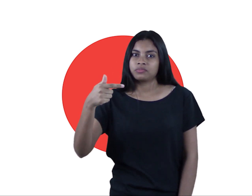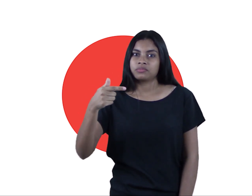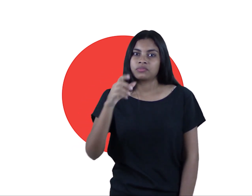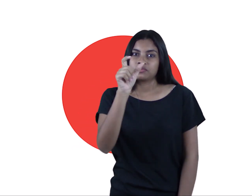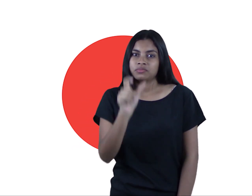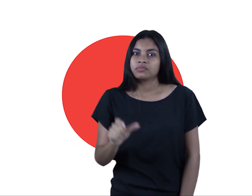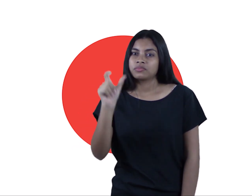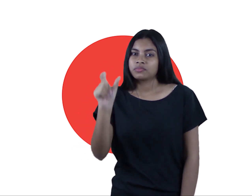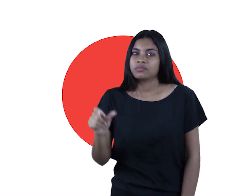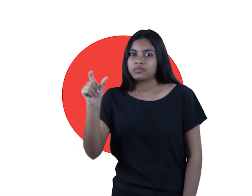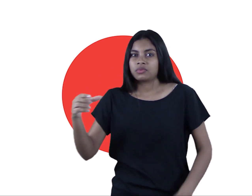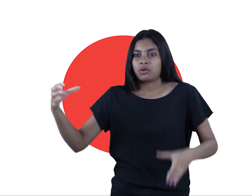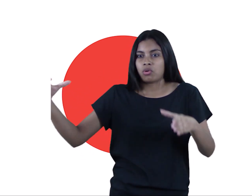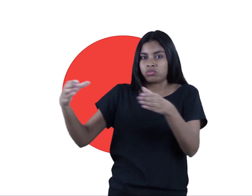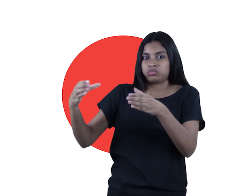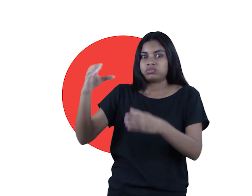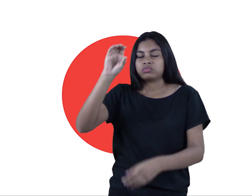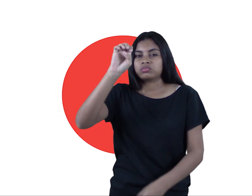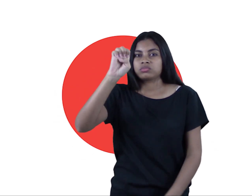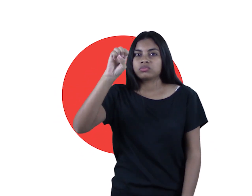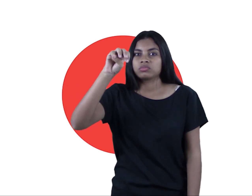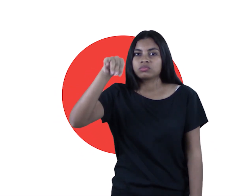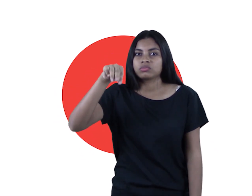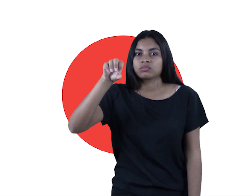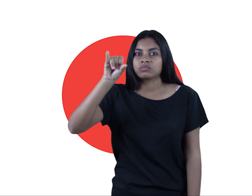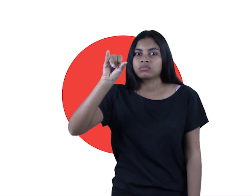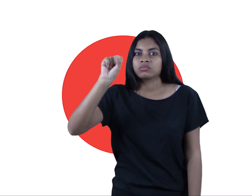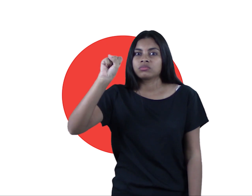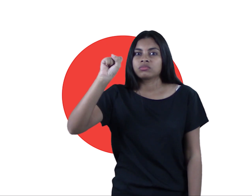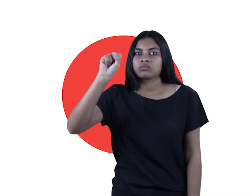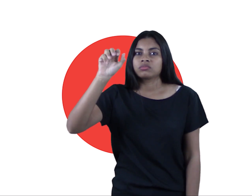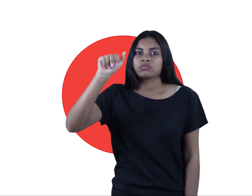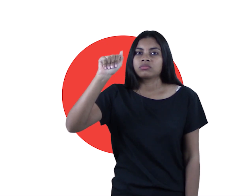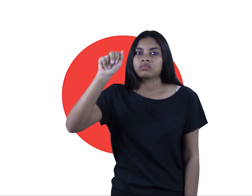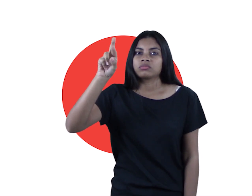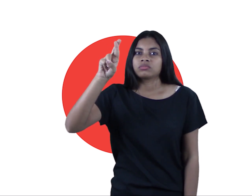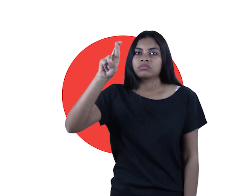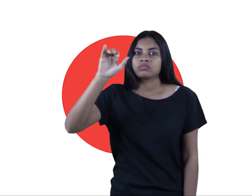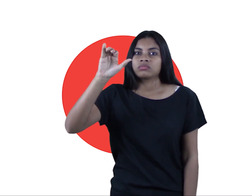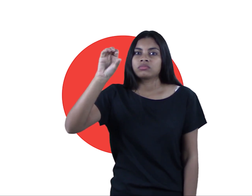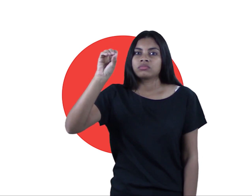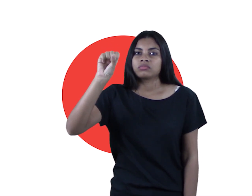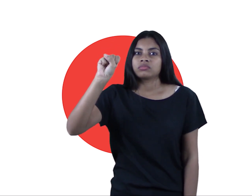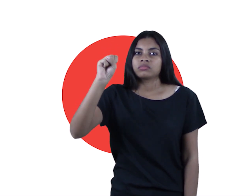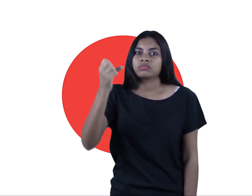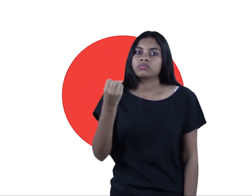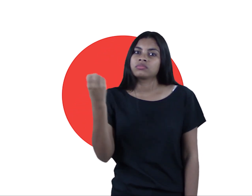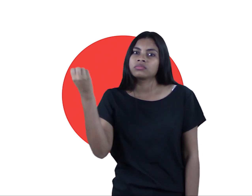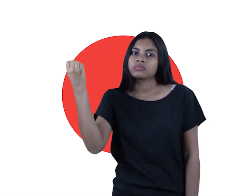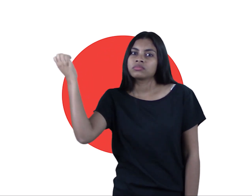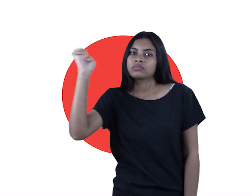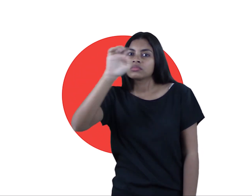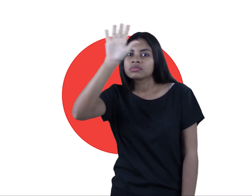alguns emissários foram enviados para a Europa com o objetivo de visitar algumas escolas para